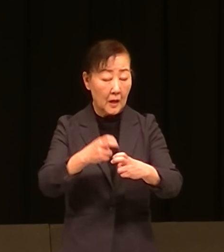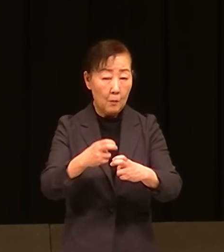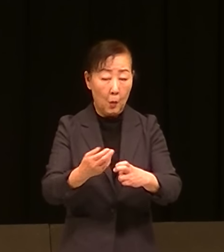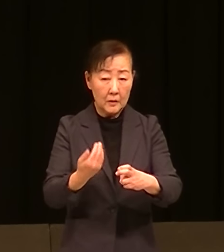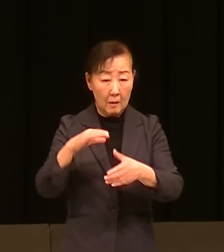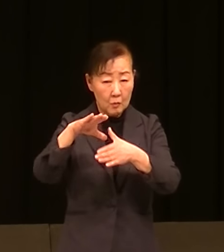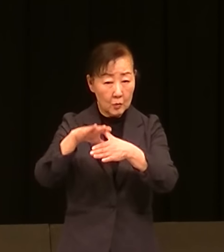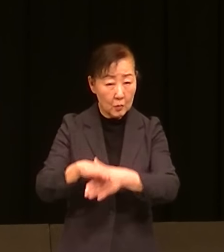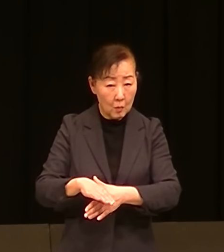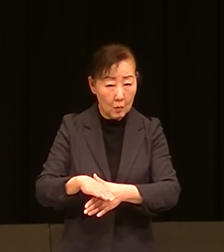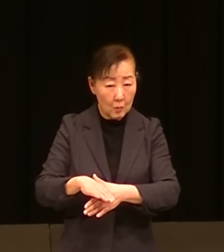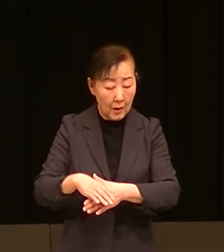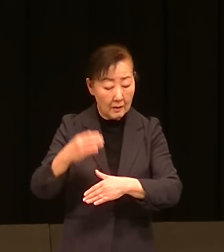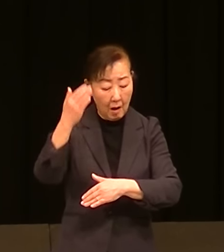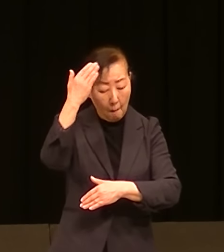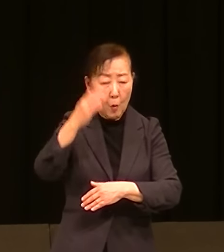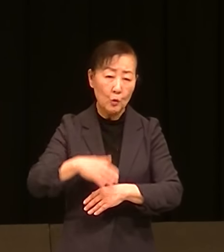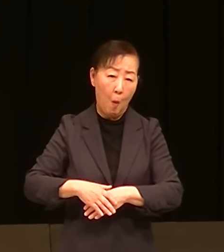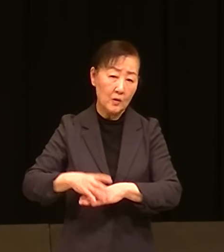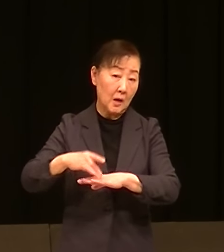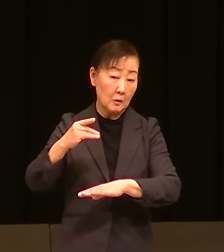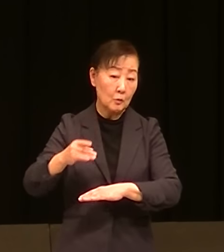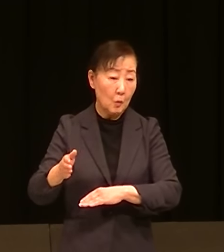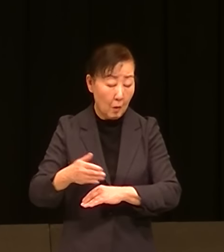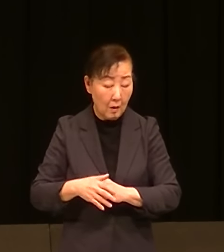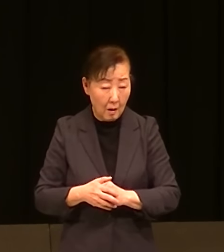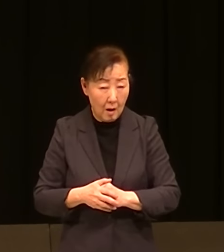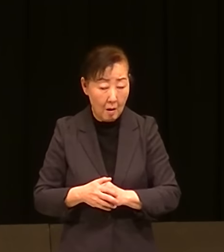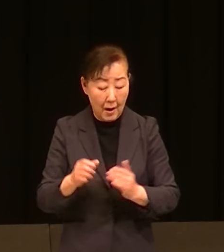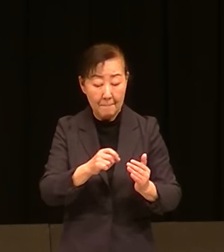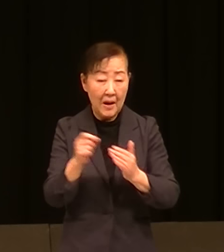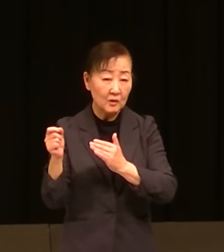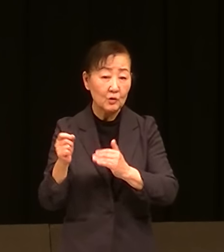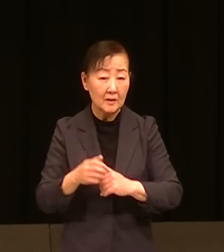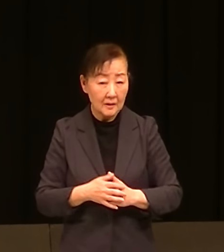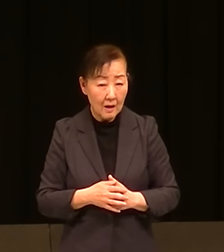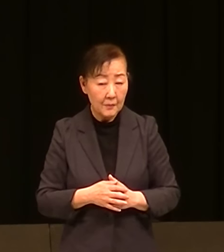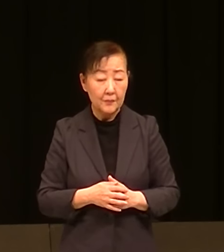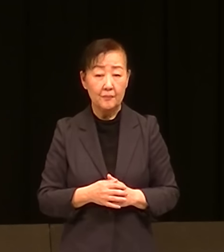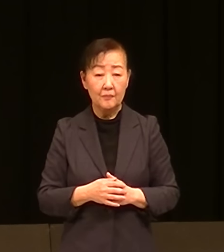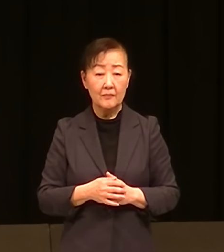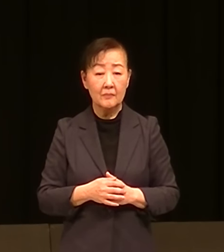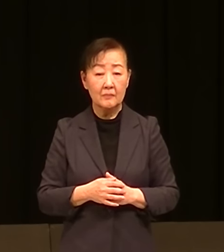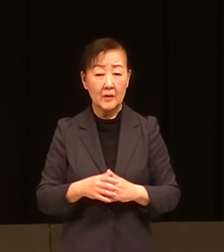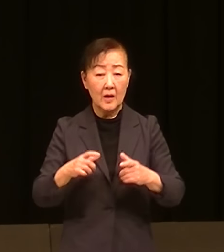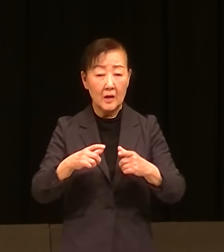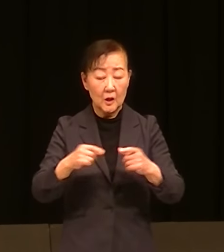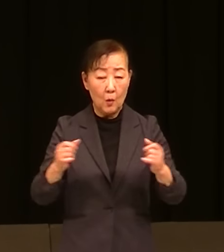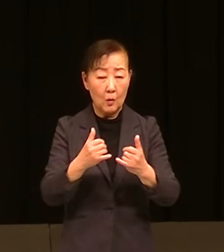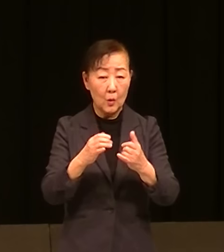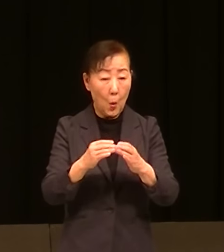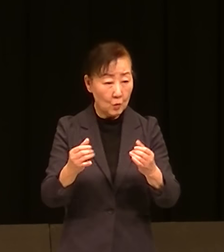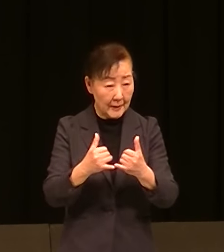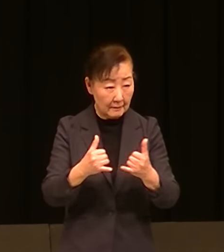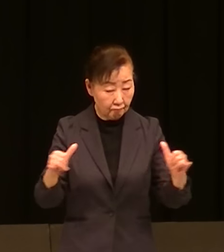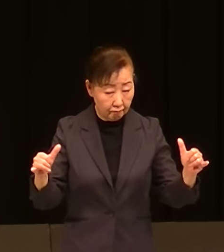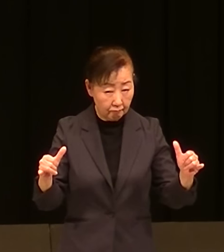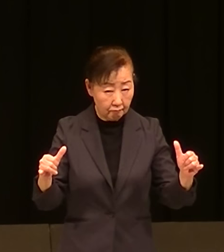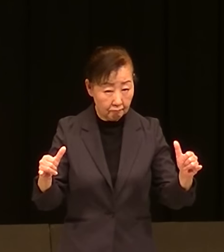の一番冒頭のところからちょっと抜粋になりますが、諸国日本国民はということです